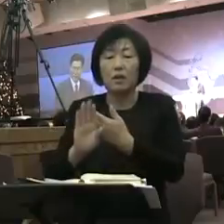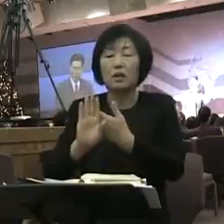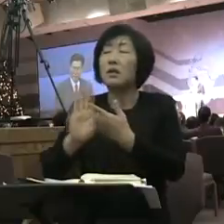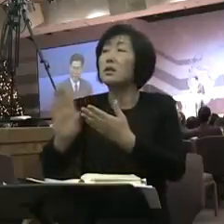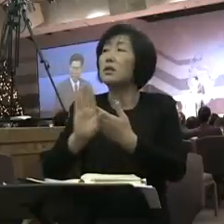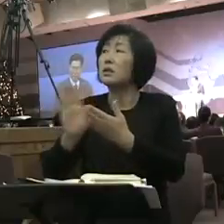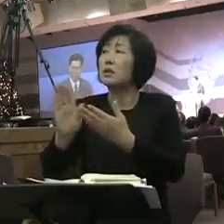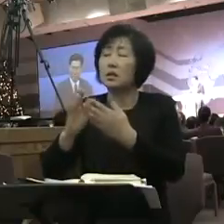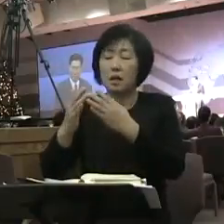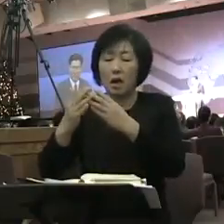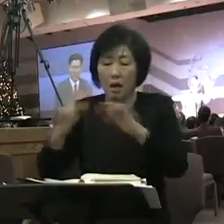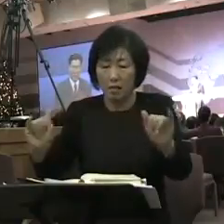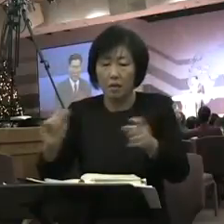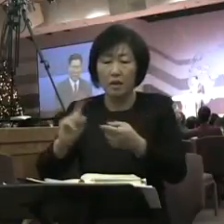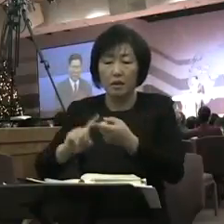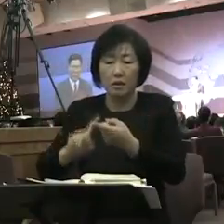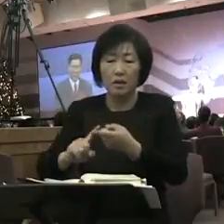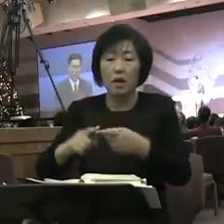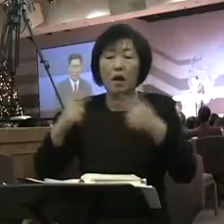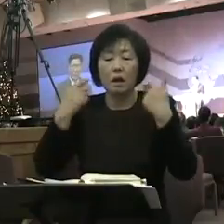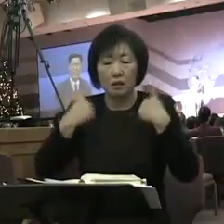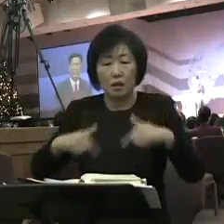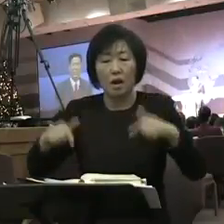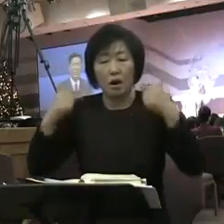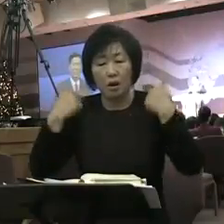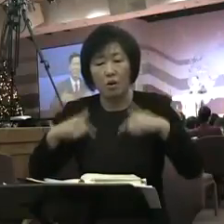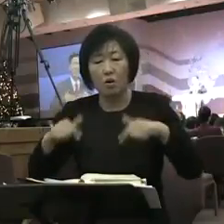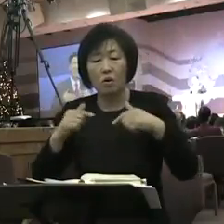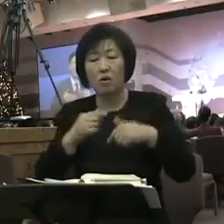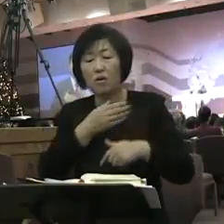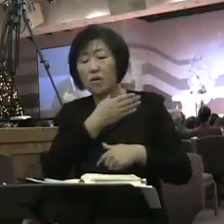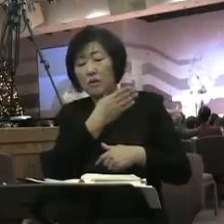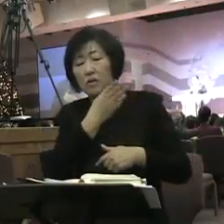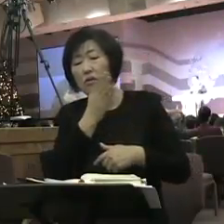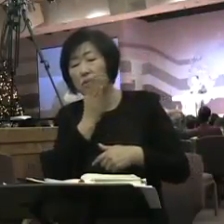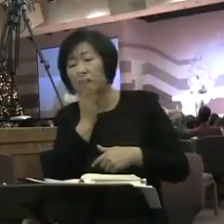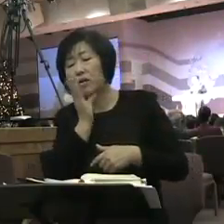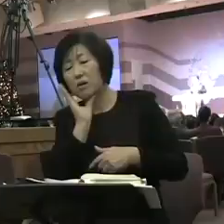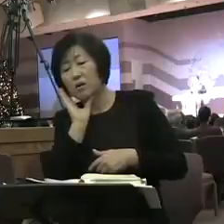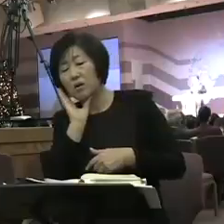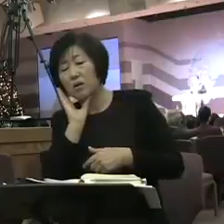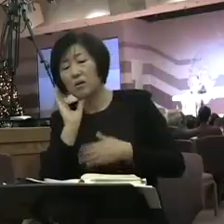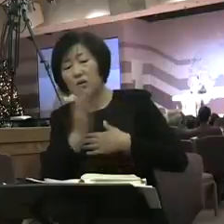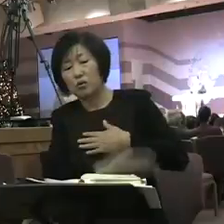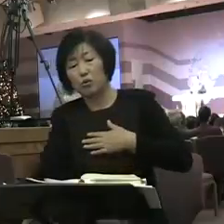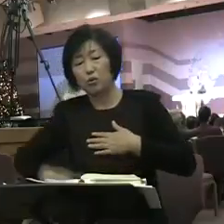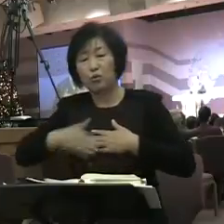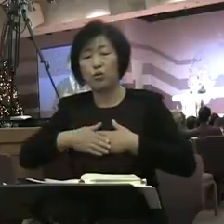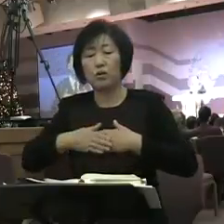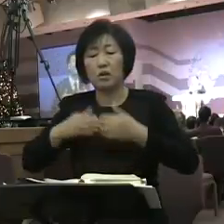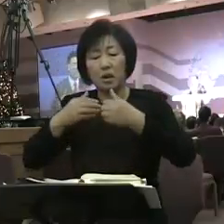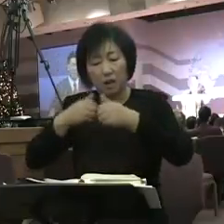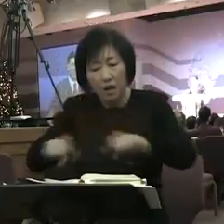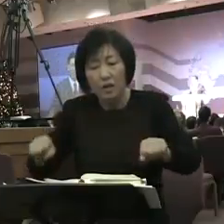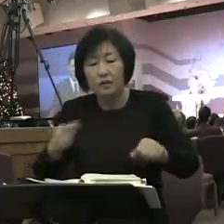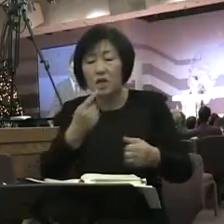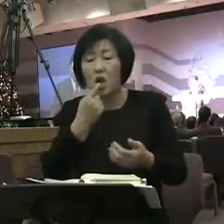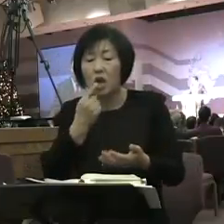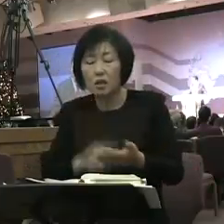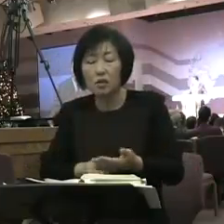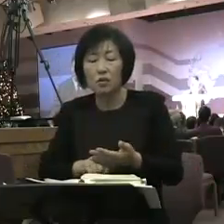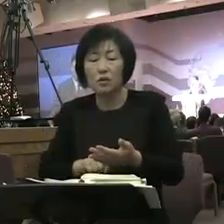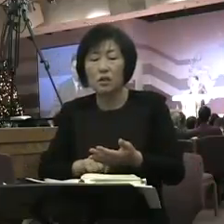겉사람에 대한 얘기입니다. 날로 우리가 늙어가는 우리의 육신, 깨어지기 쉬운 이